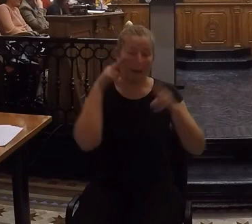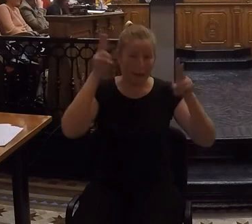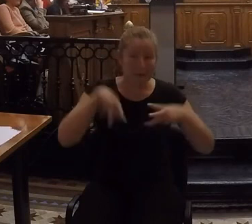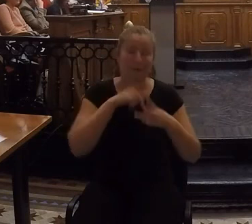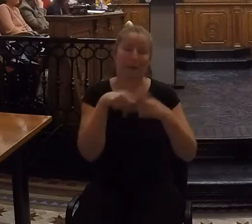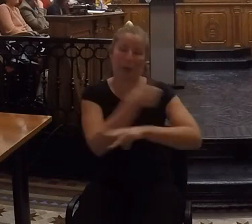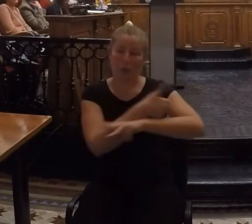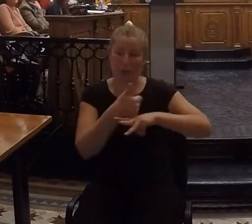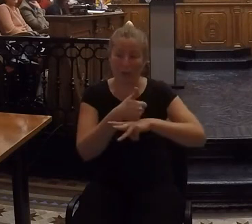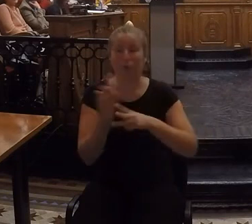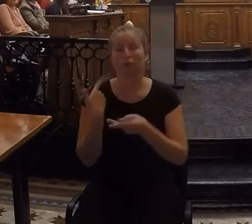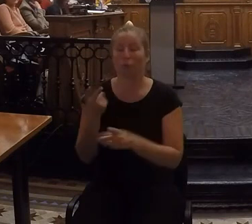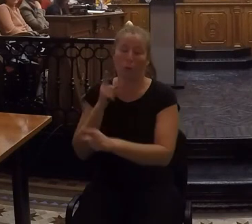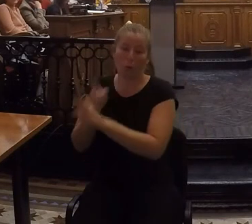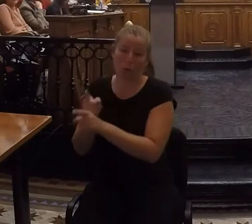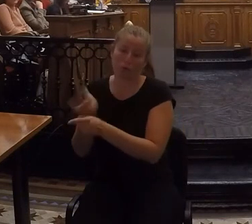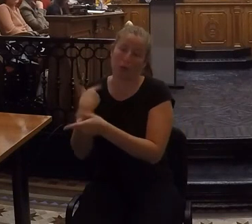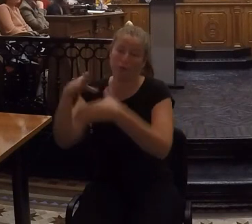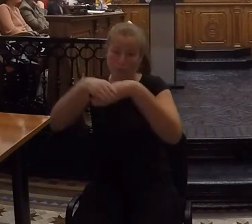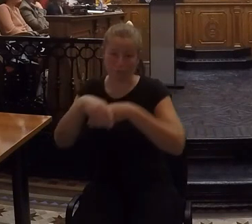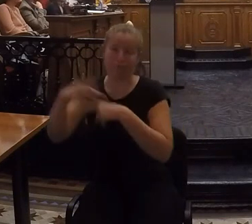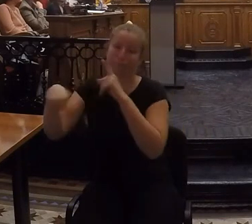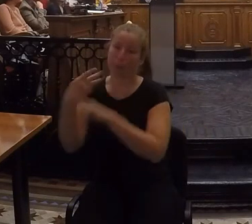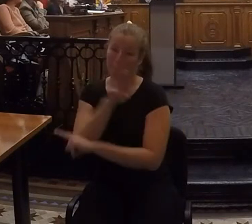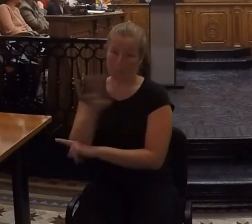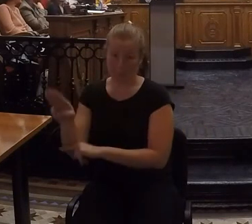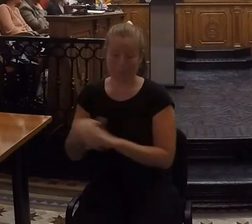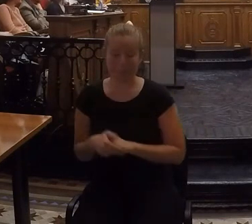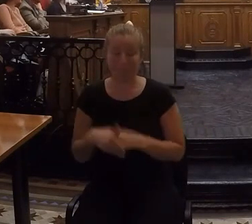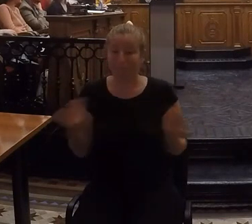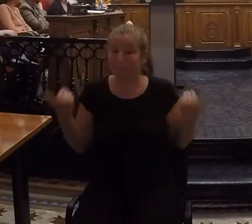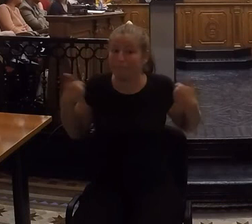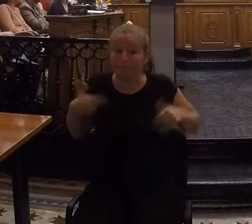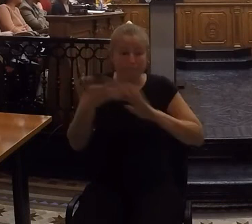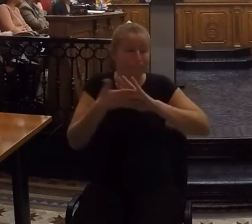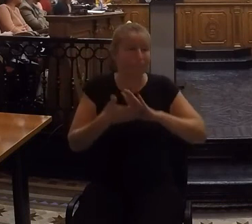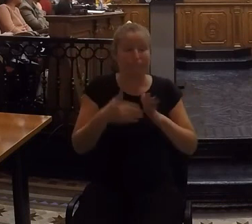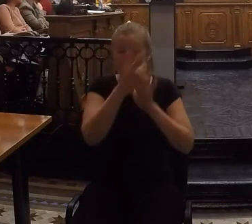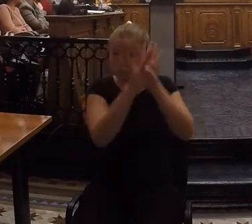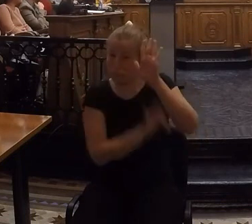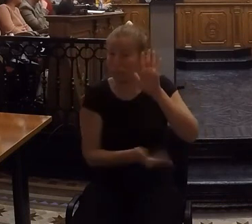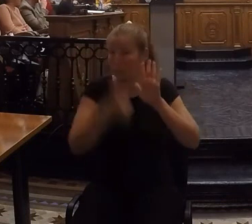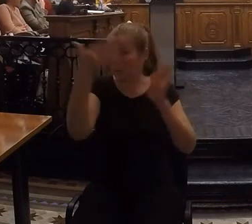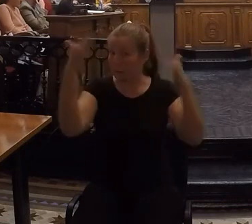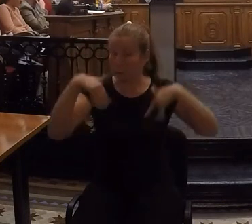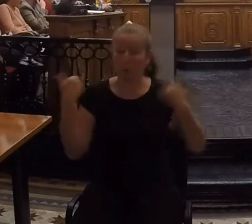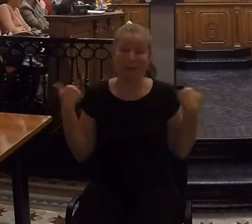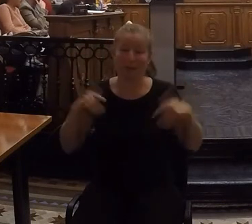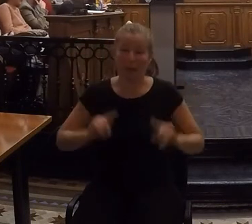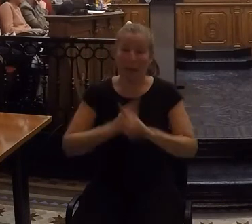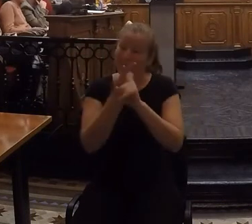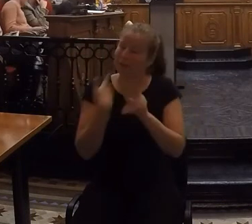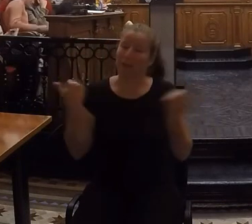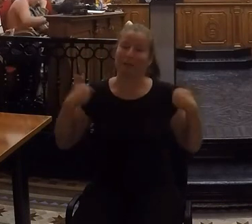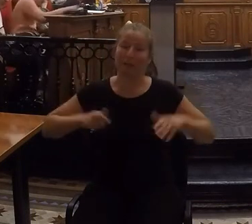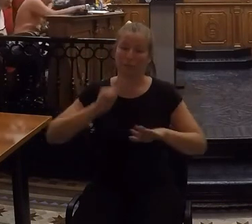contra de Ilicitanos por Elche y del Partido Popular. No habiendo más asuntos que tratar y tratándose de un pleno extraordinario, se levanta la sesión.